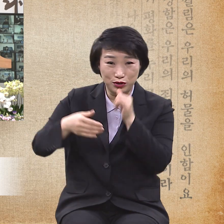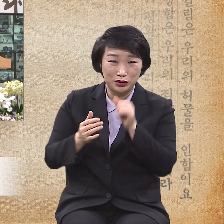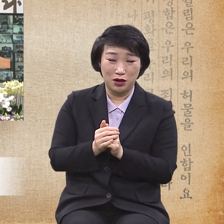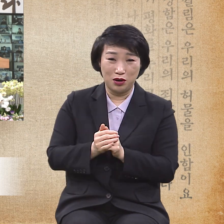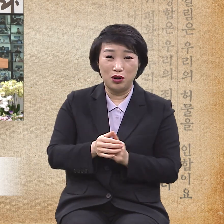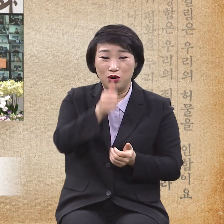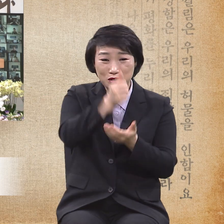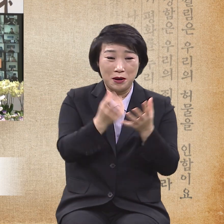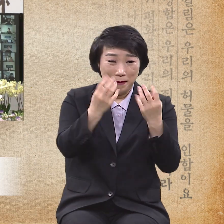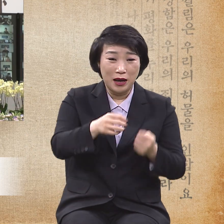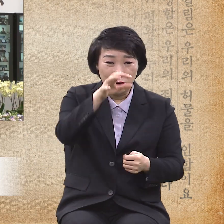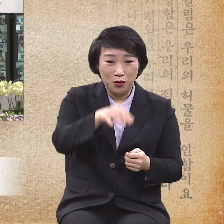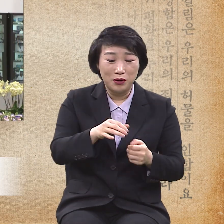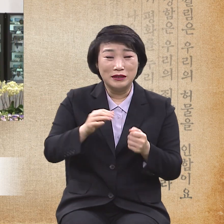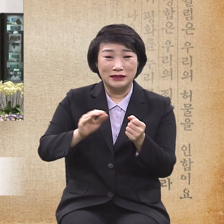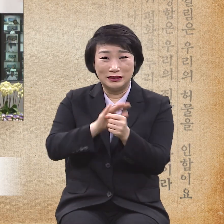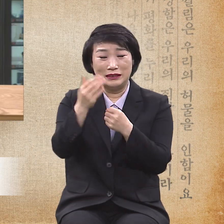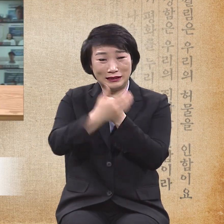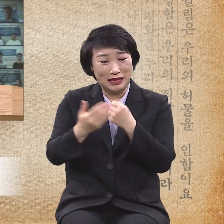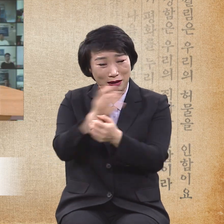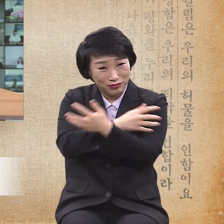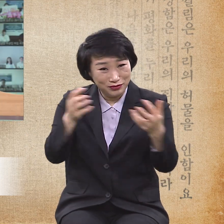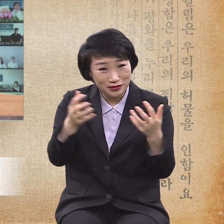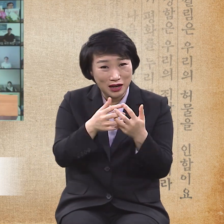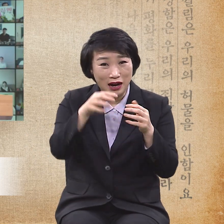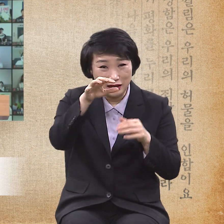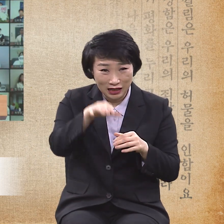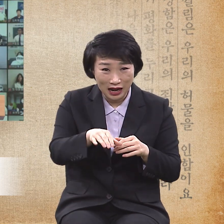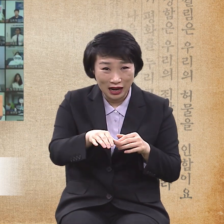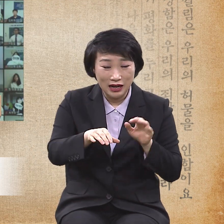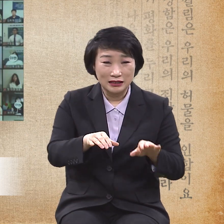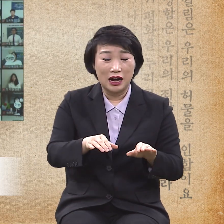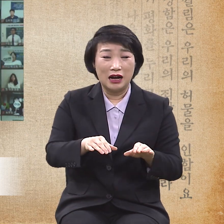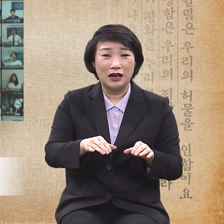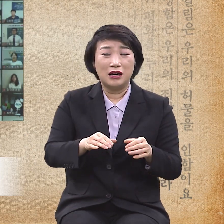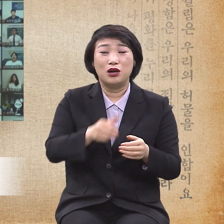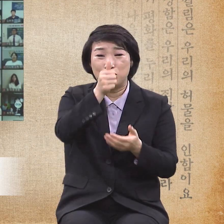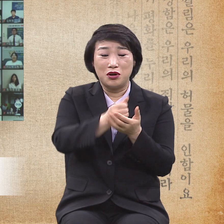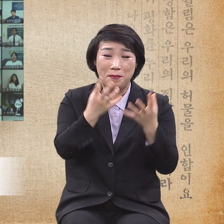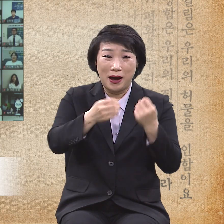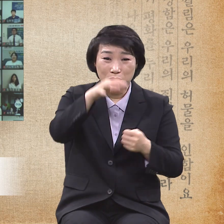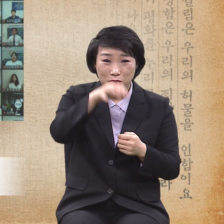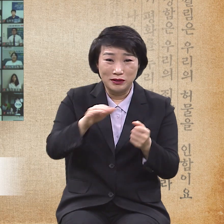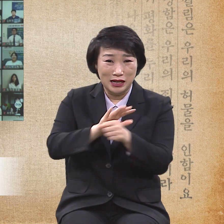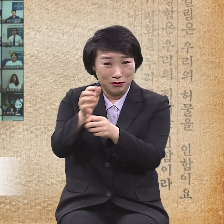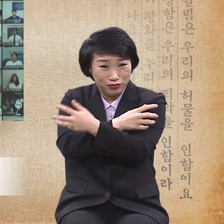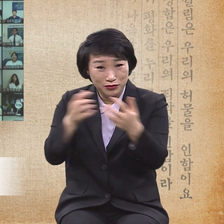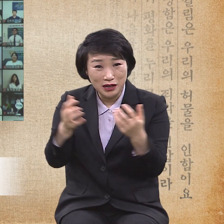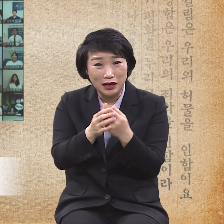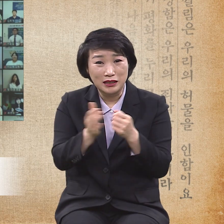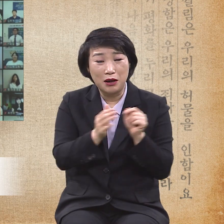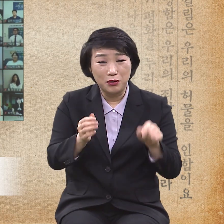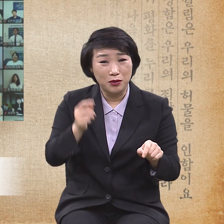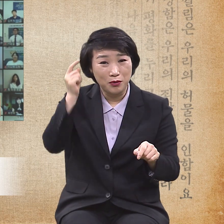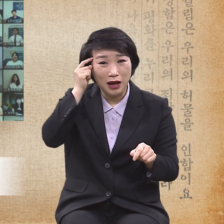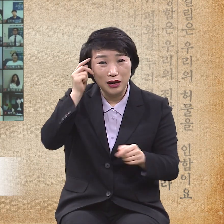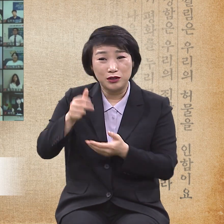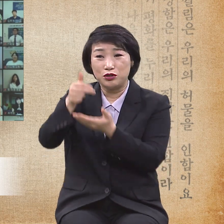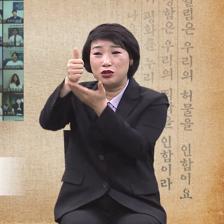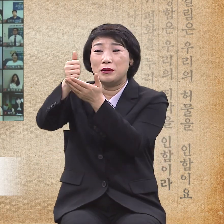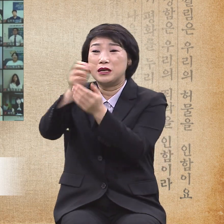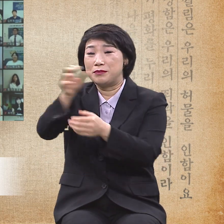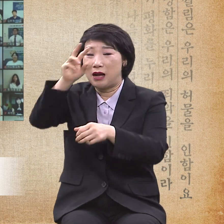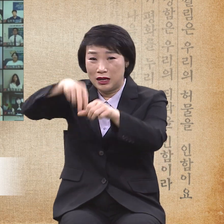죄 많은 곳에 사랑이 풍성하다. 왜? 주님이 십자가에 죽을